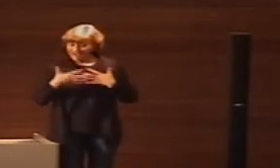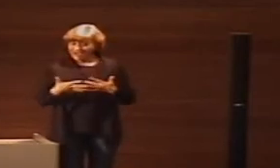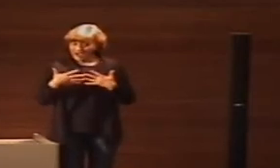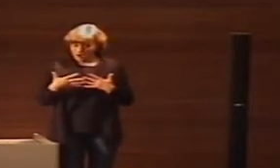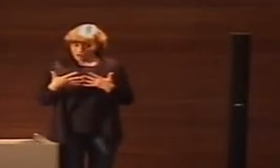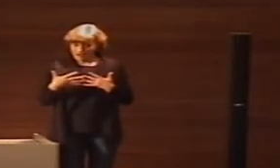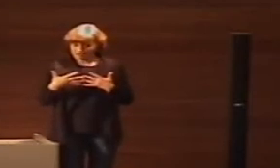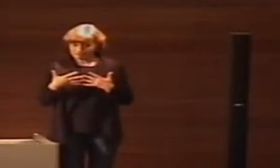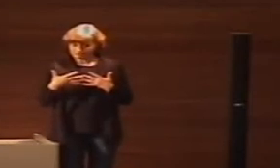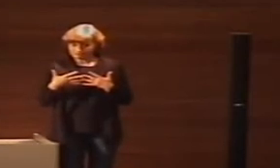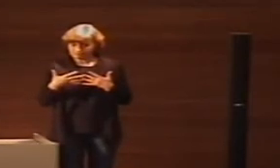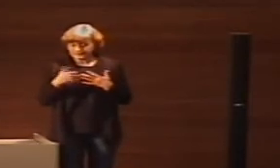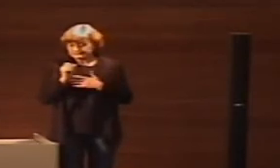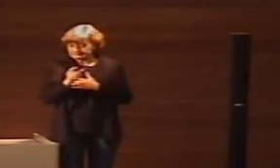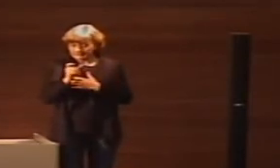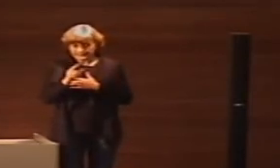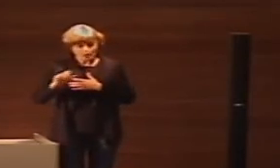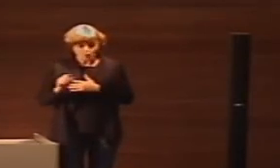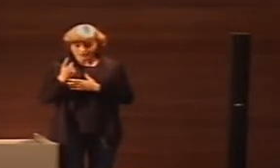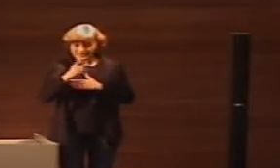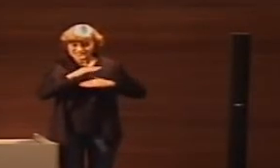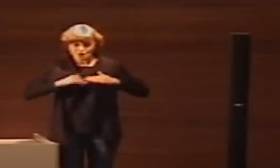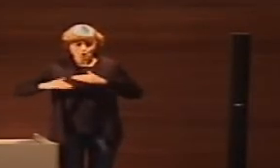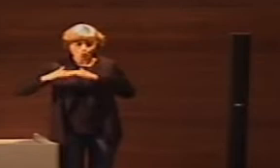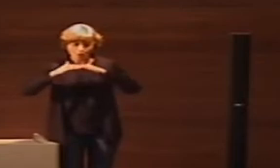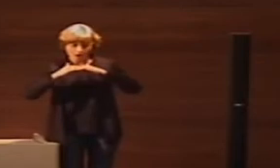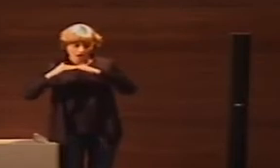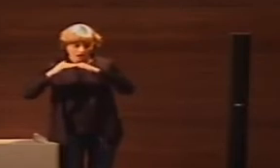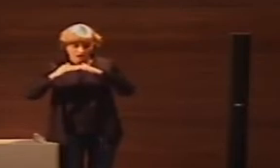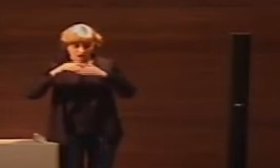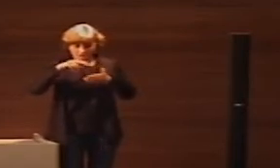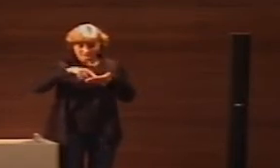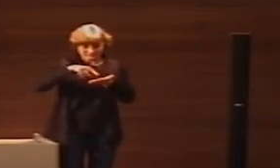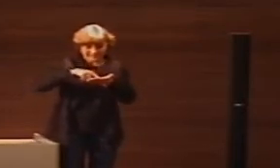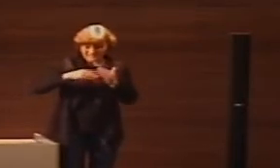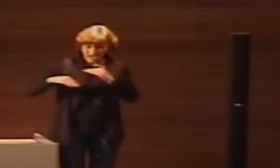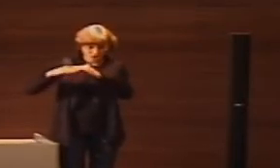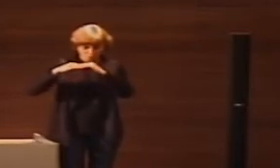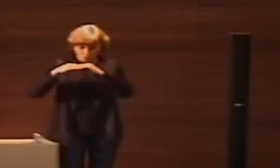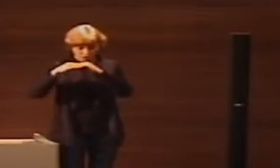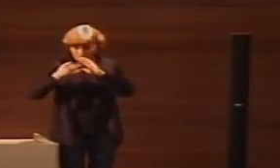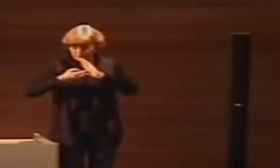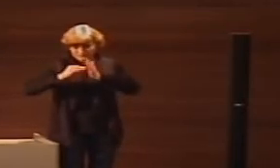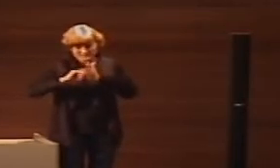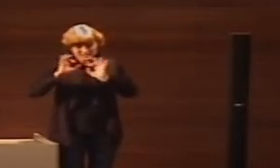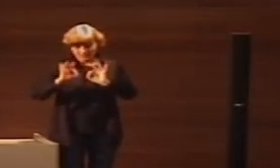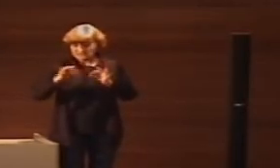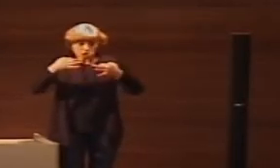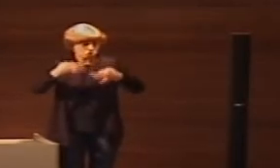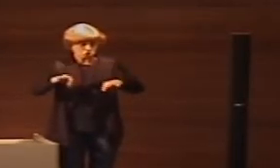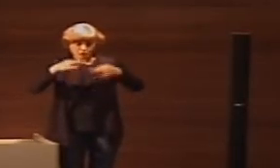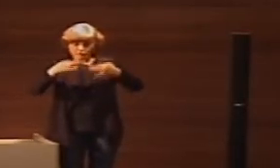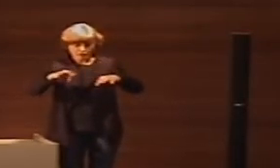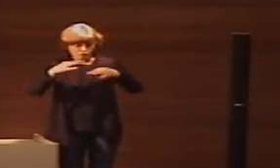las tasas planas a nivel domiciliario. Cada familia paga lo mismo y listos, ¿no? Este es el sistema más simple, pero también a la vez